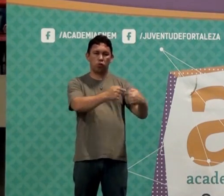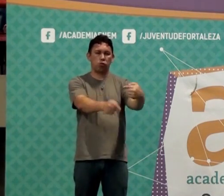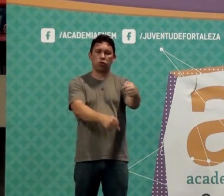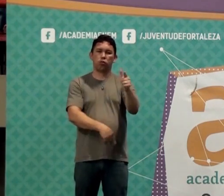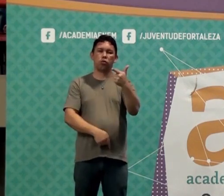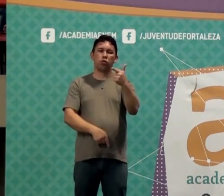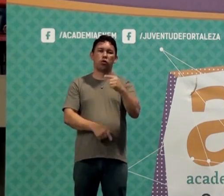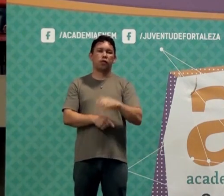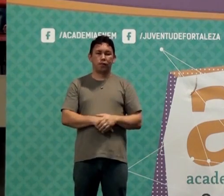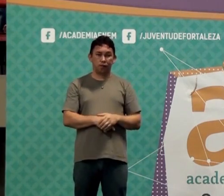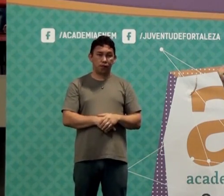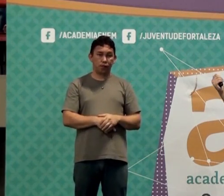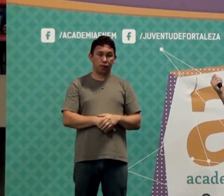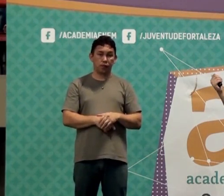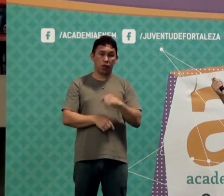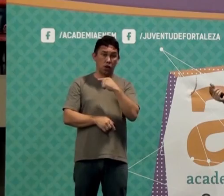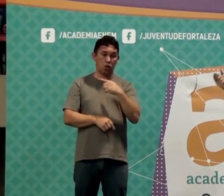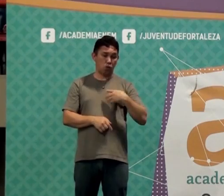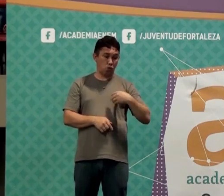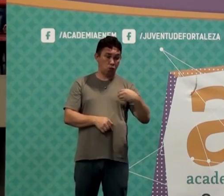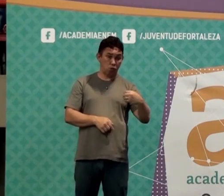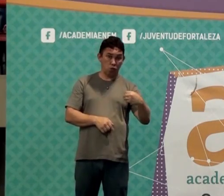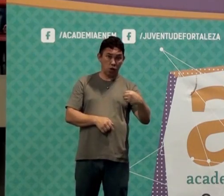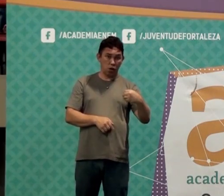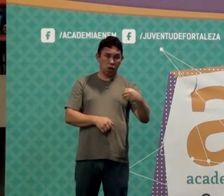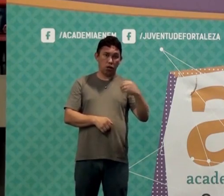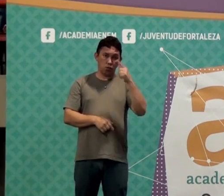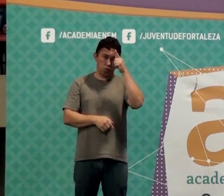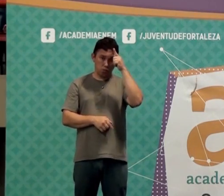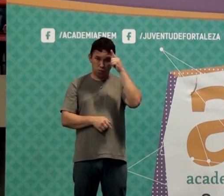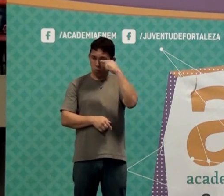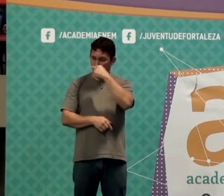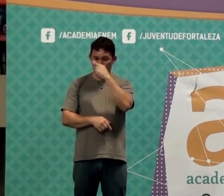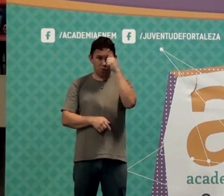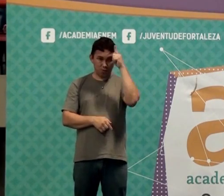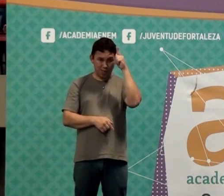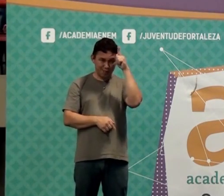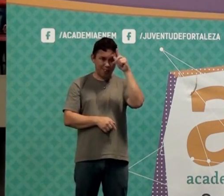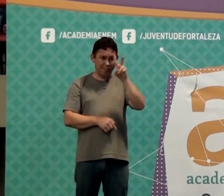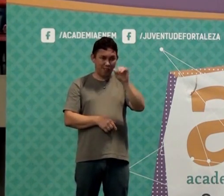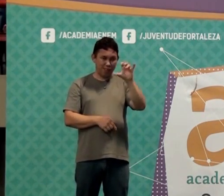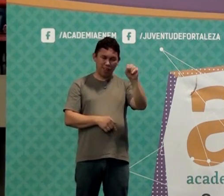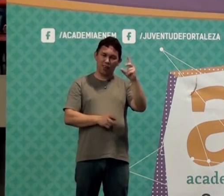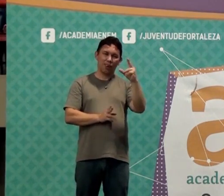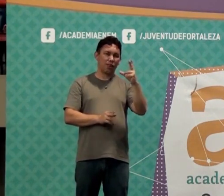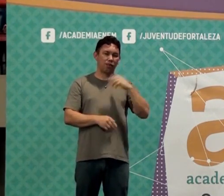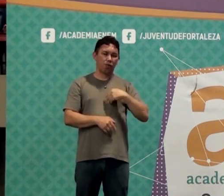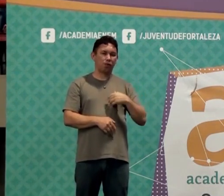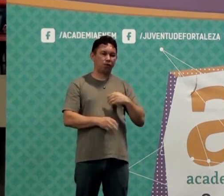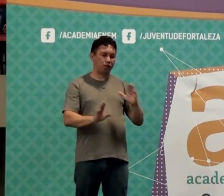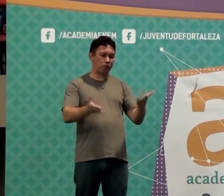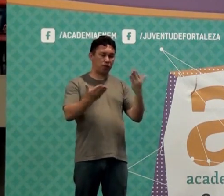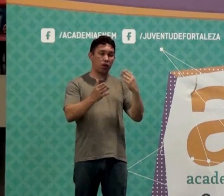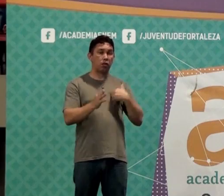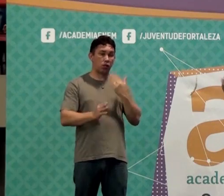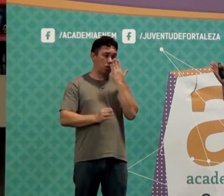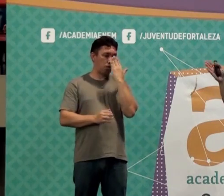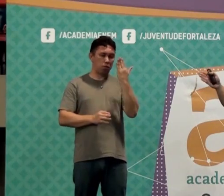ganha um cavalo, ele ganha a arma, a armadura, e deixa de ser uma pessoa comum. Beleza?